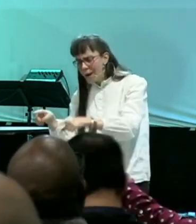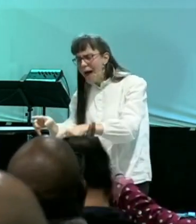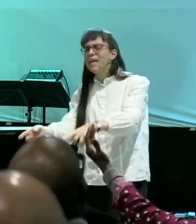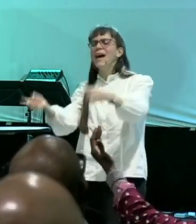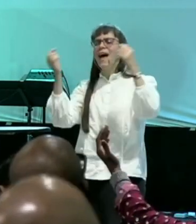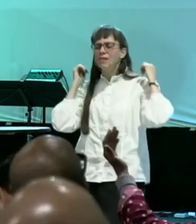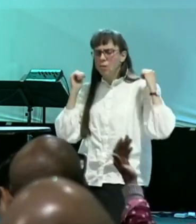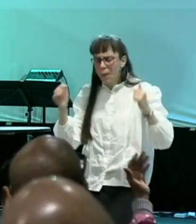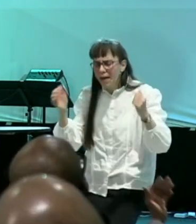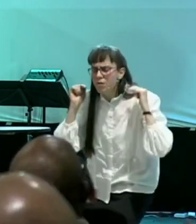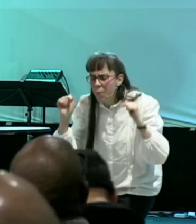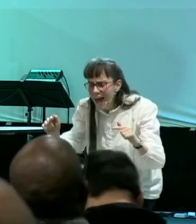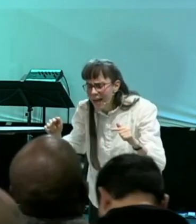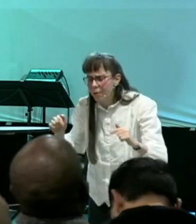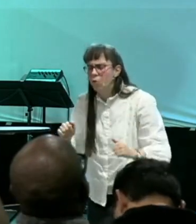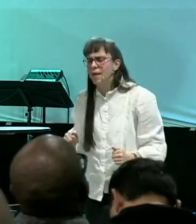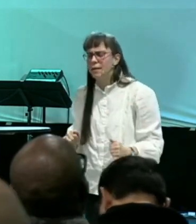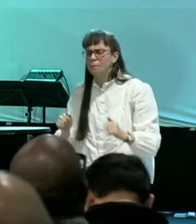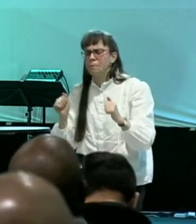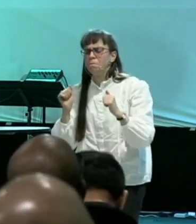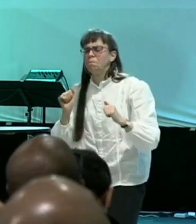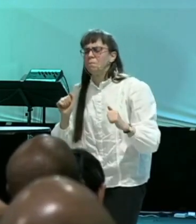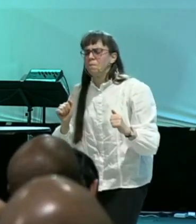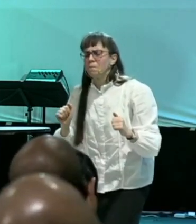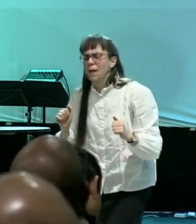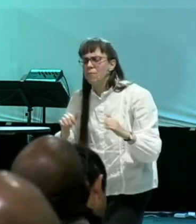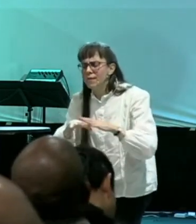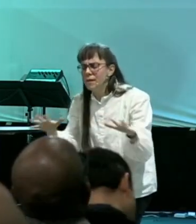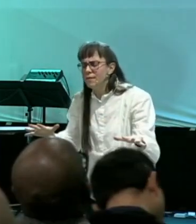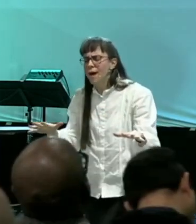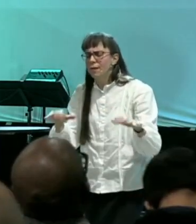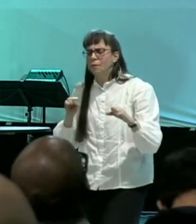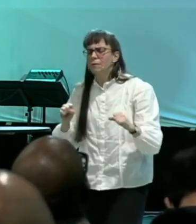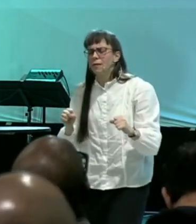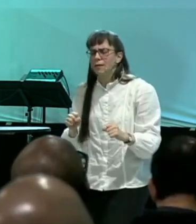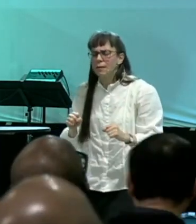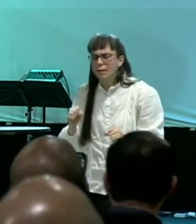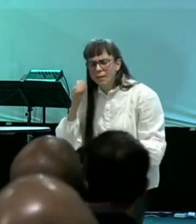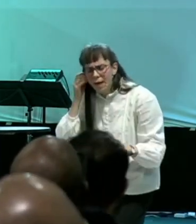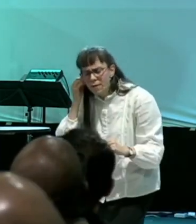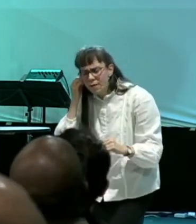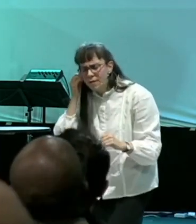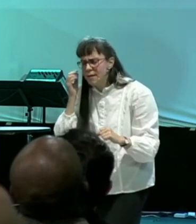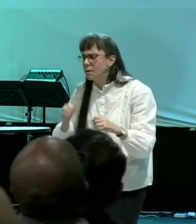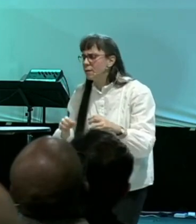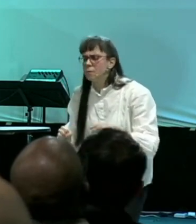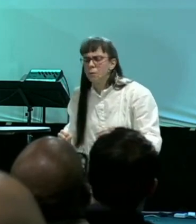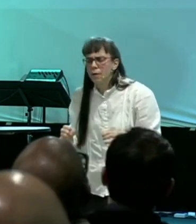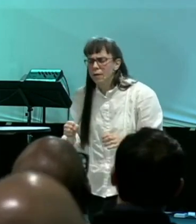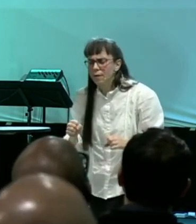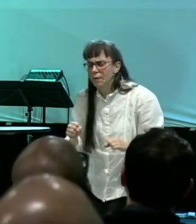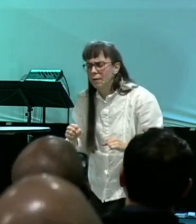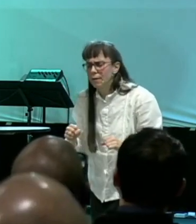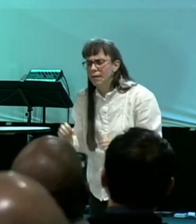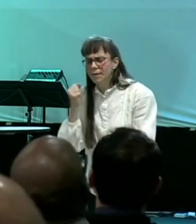to supply. Non, he has supplied. Non, Jésus a dit tout est fini, c'est achevé, c'est accompli. Everything is done. Frères et sœurs, c'est scellé. Everything is sealed. Non,